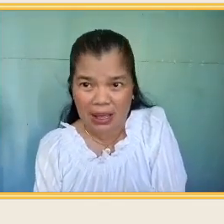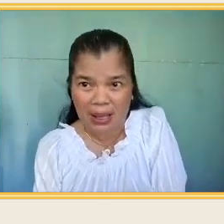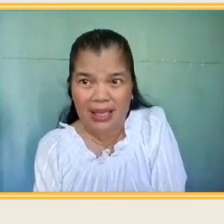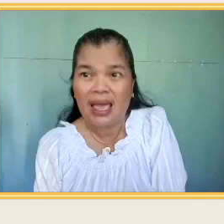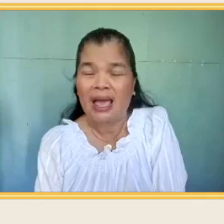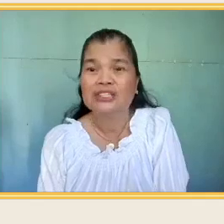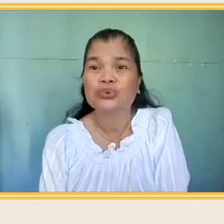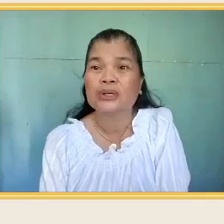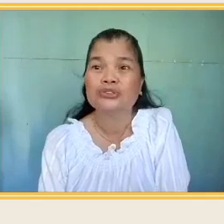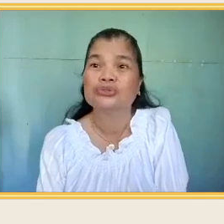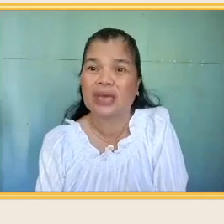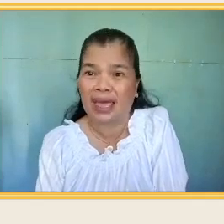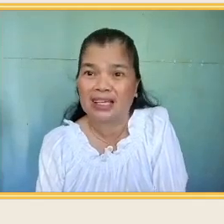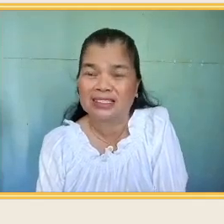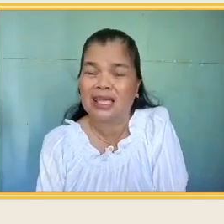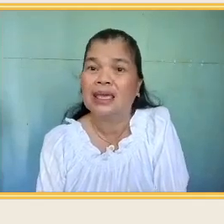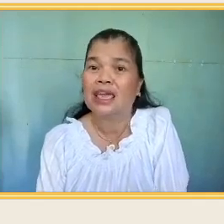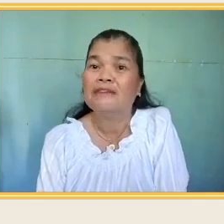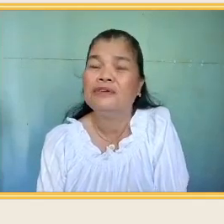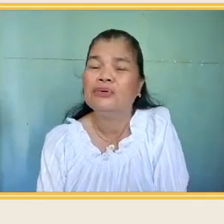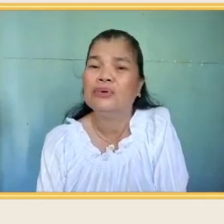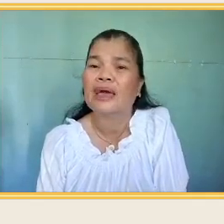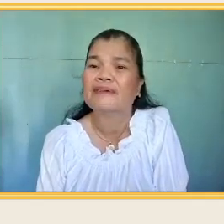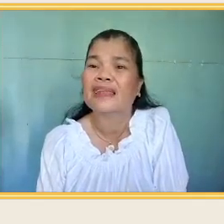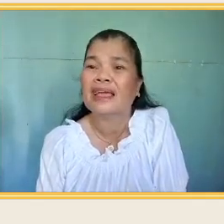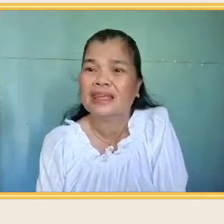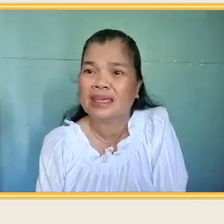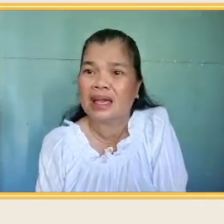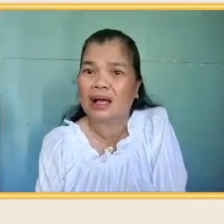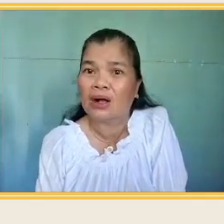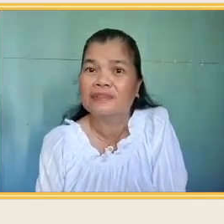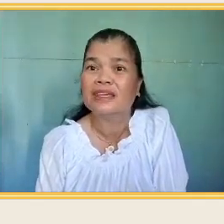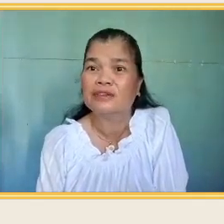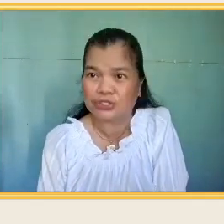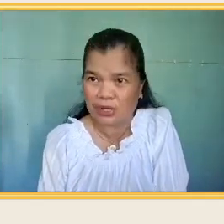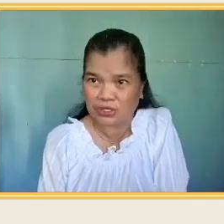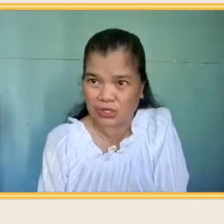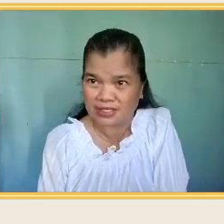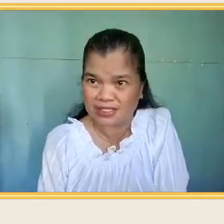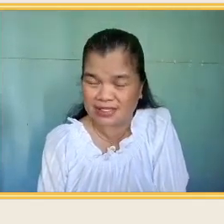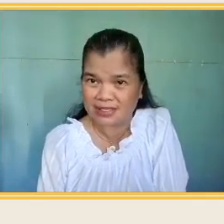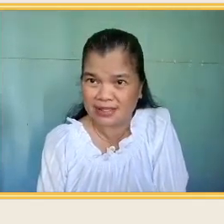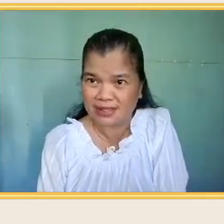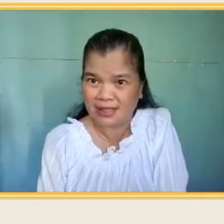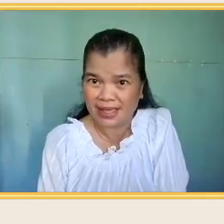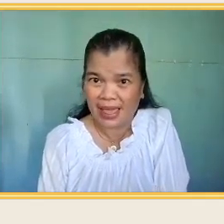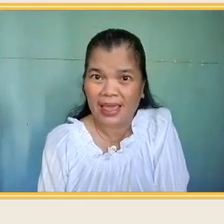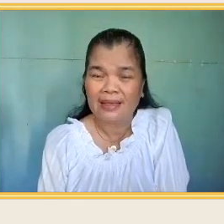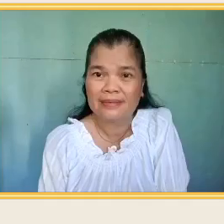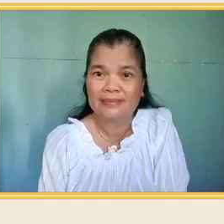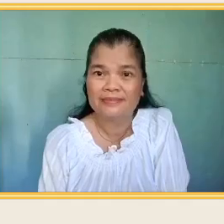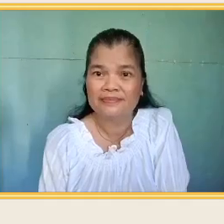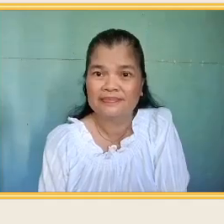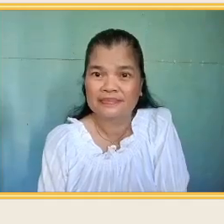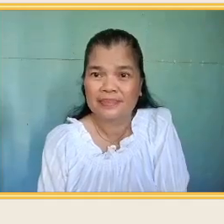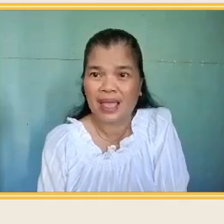kung ano yung tama. I just want you to guess if you have an idea of the illustrations.